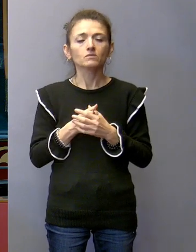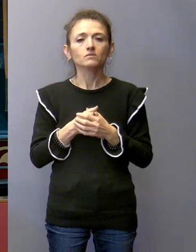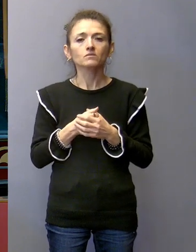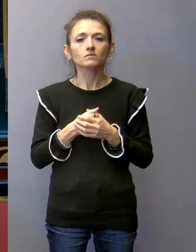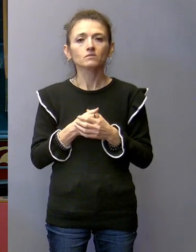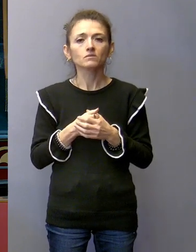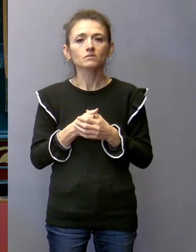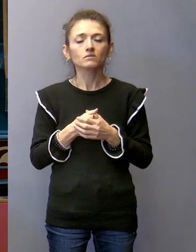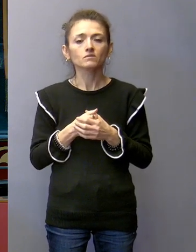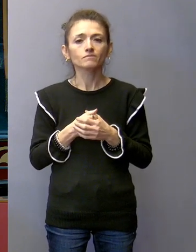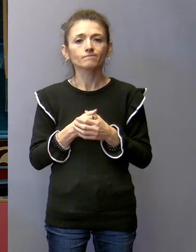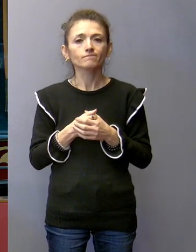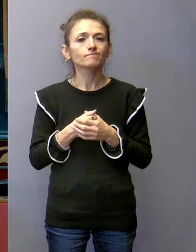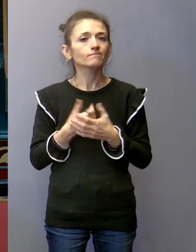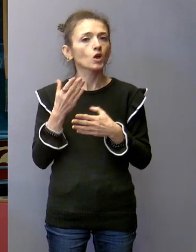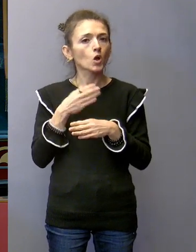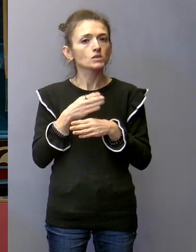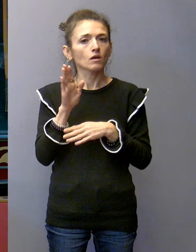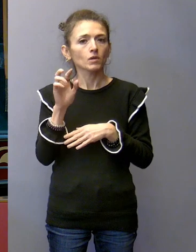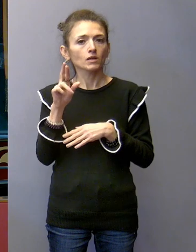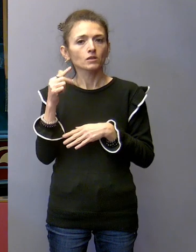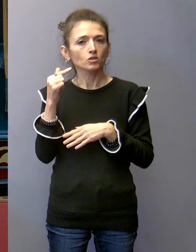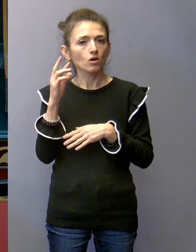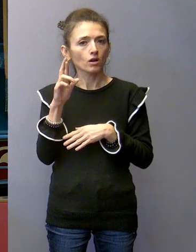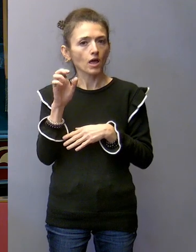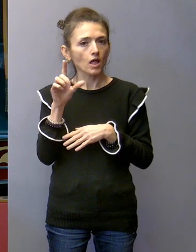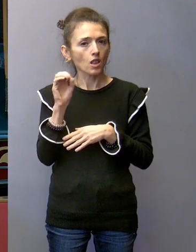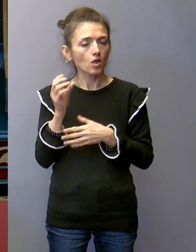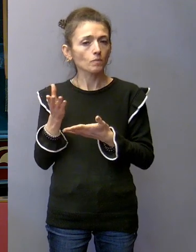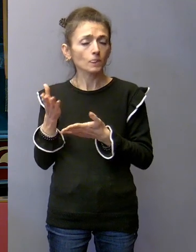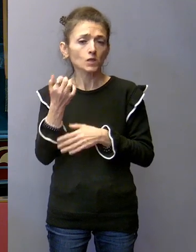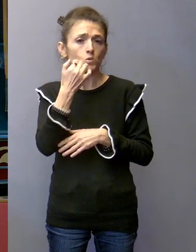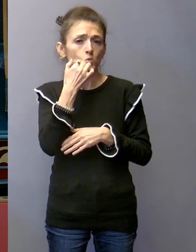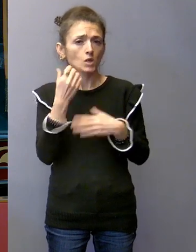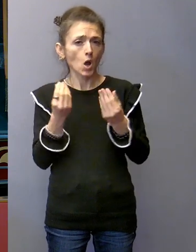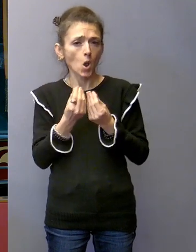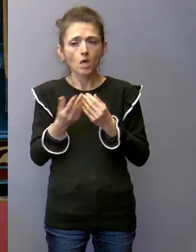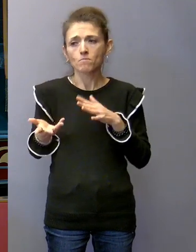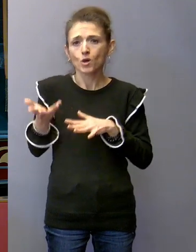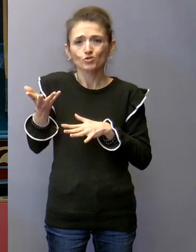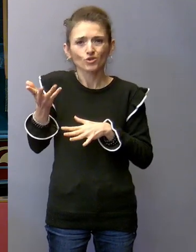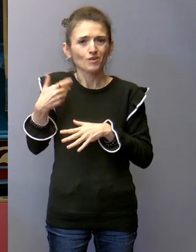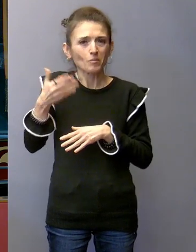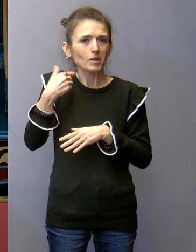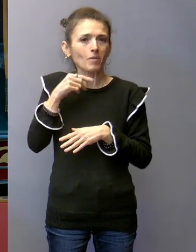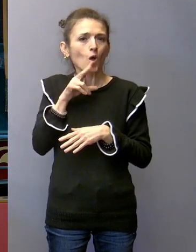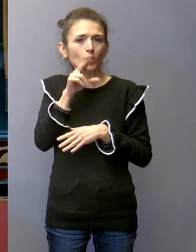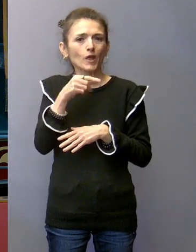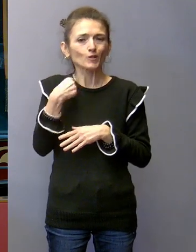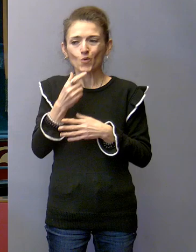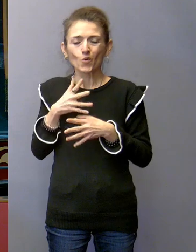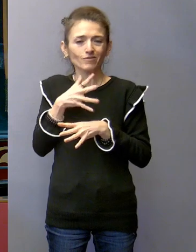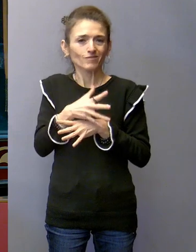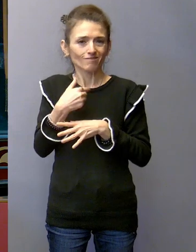ci mancherebbe prego consigliere bertorello di maggioranza avevo detto che non sarà intervenuto però